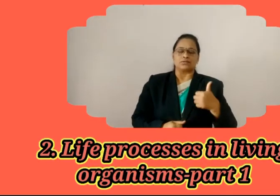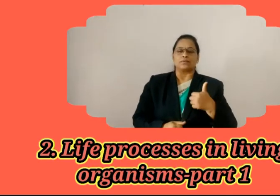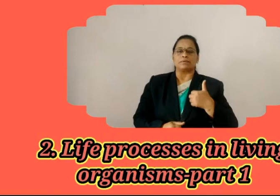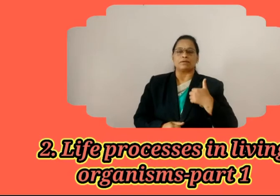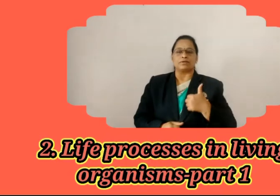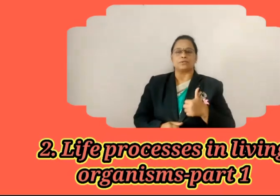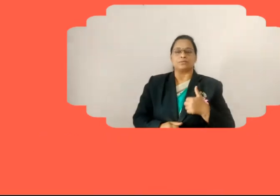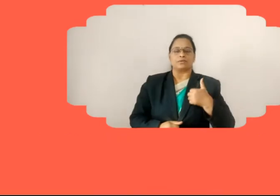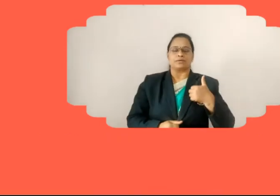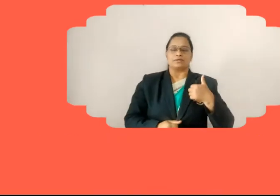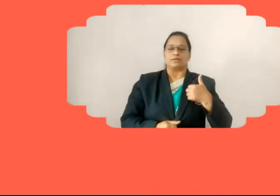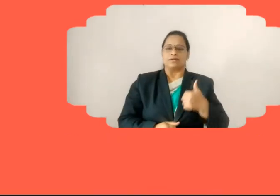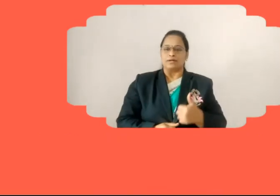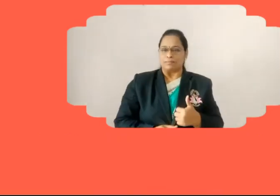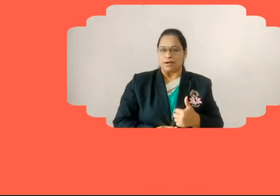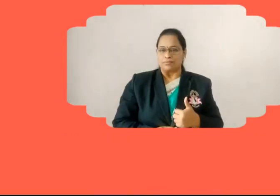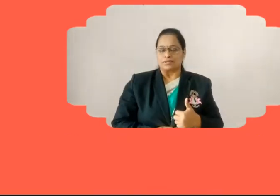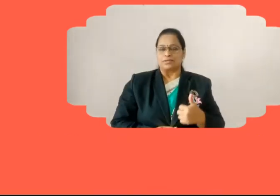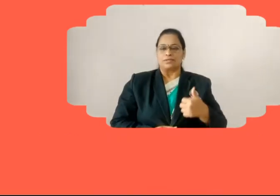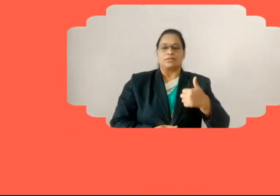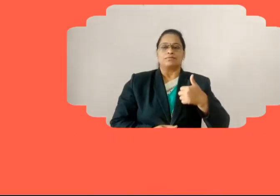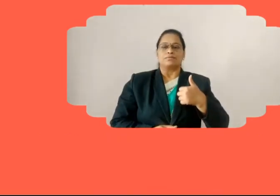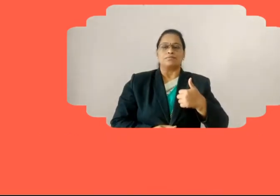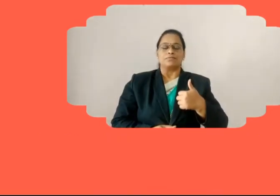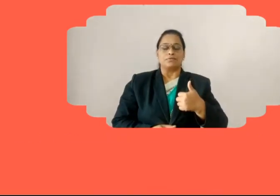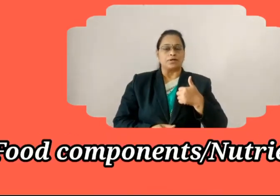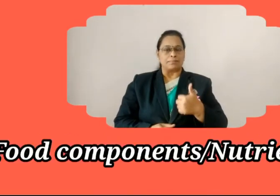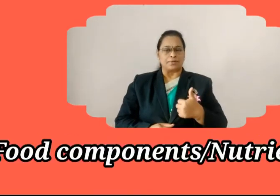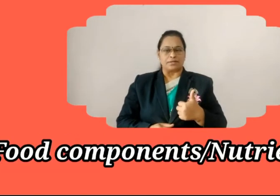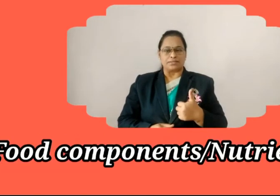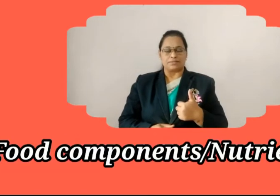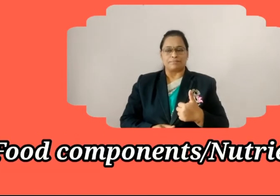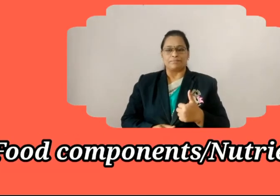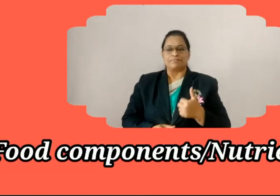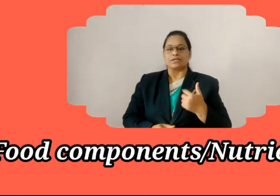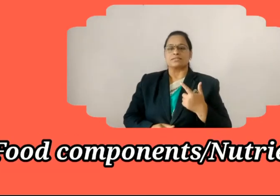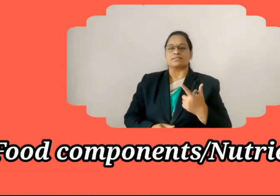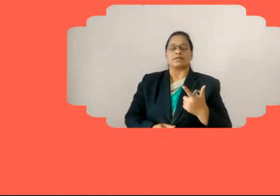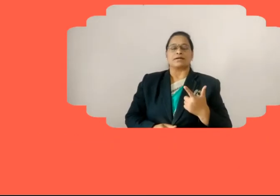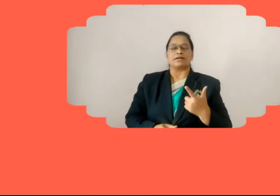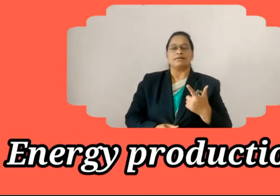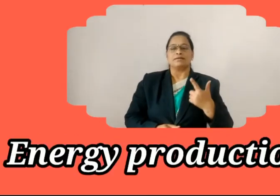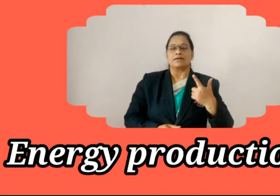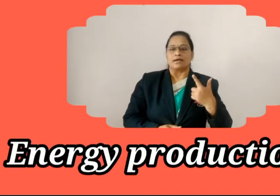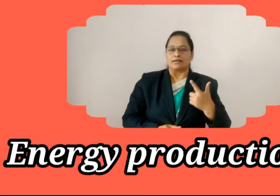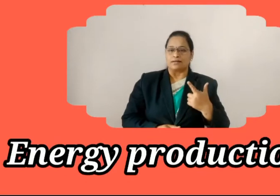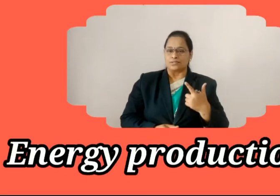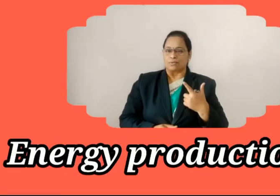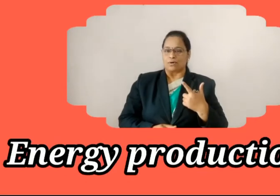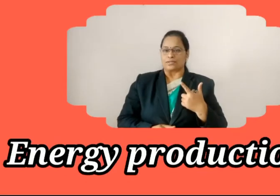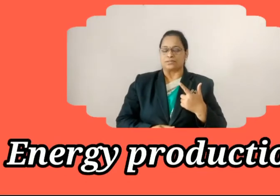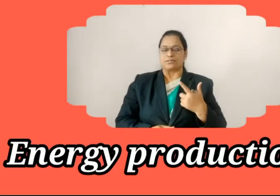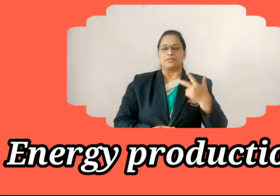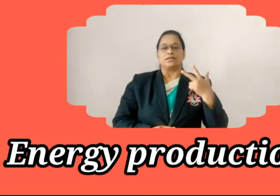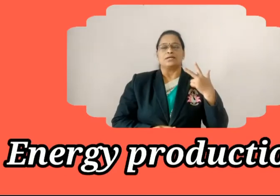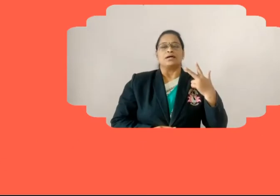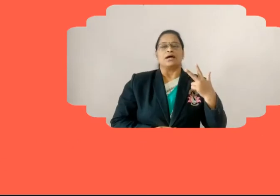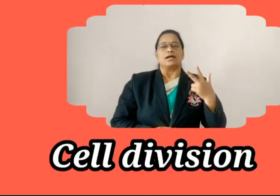विल बी एबल टू लर्न अबाउट द फूड कंपोनेंट्स. 2, energy production, and